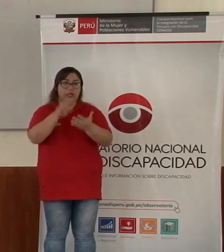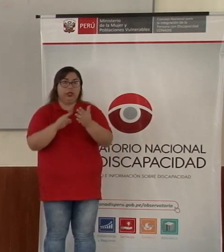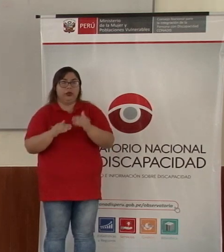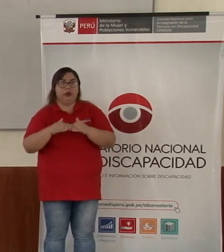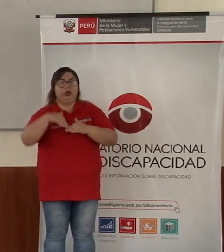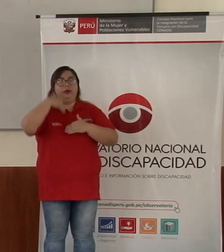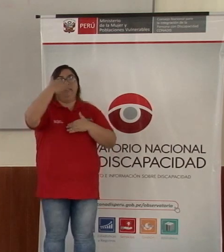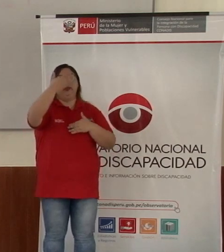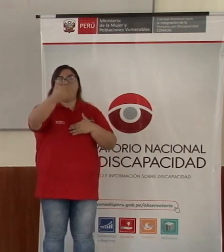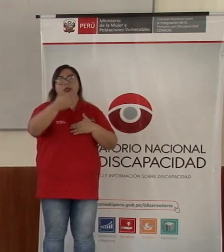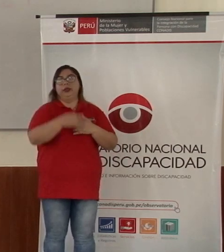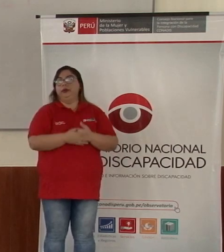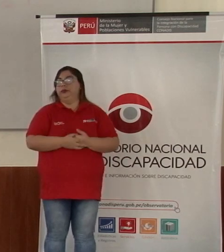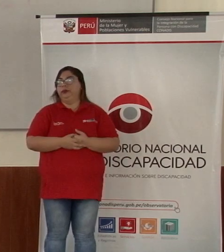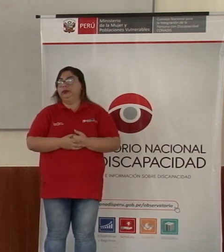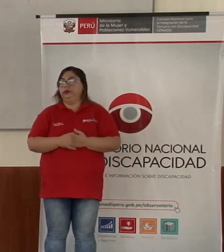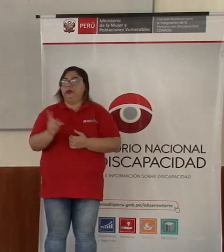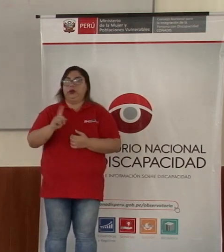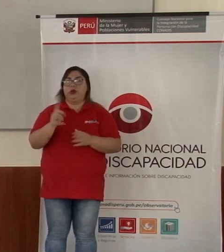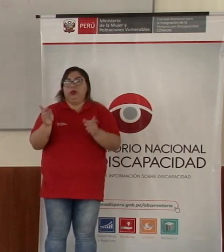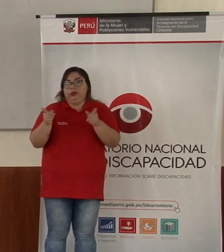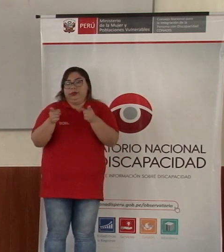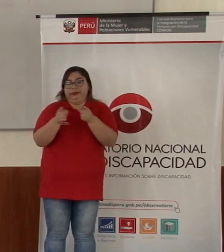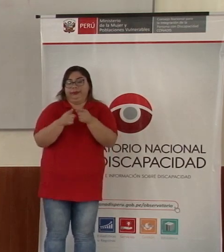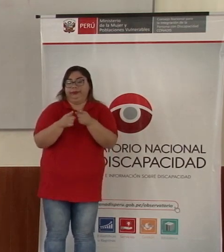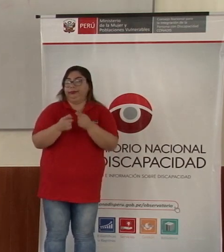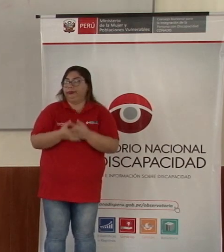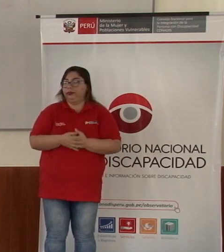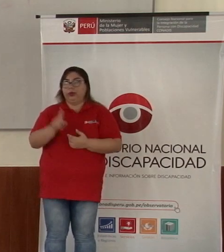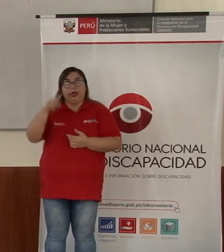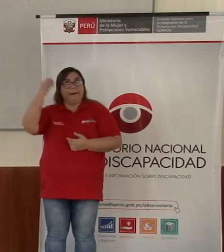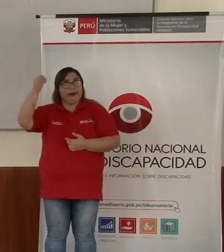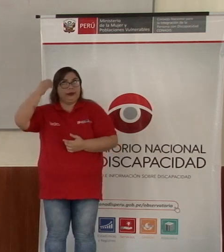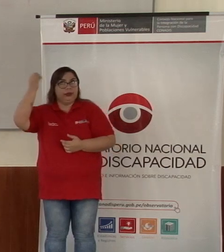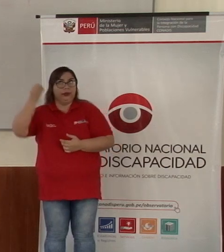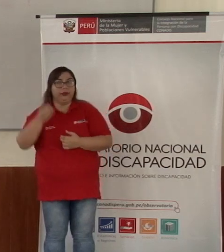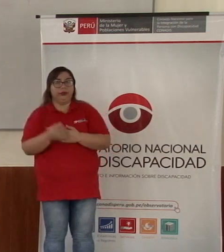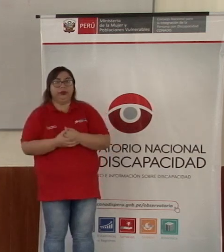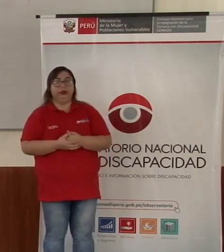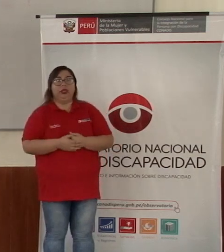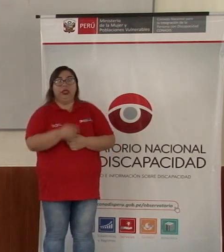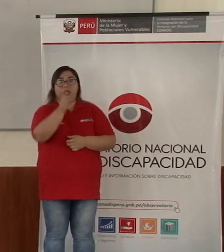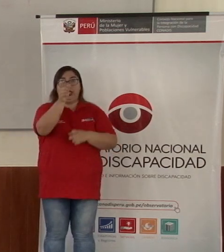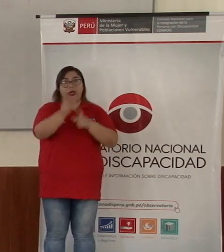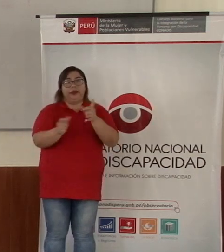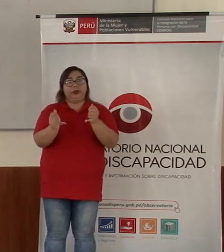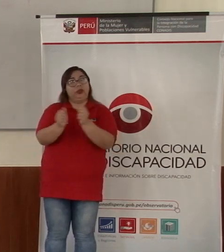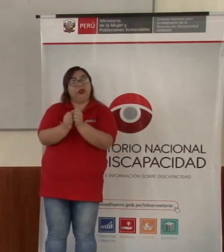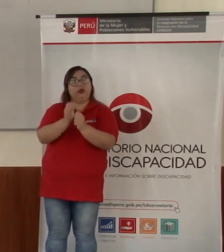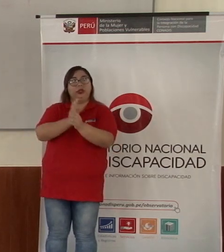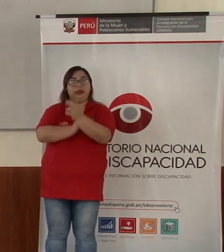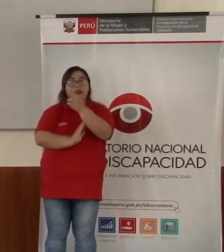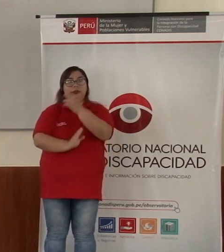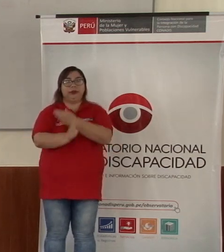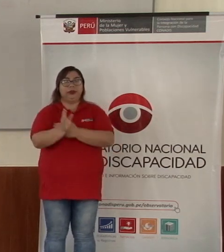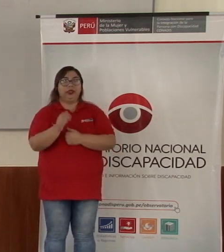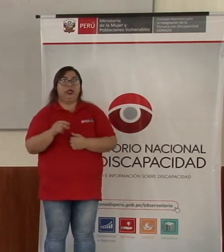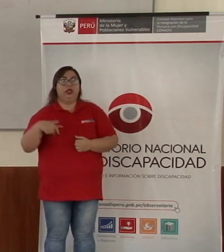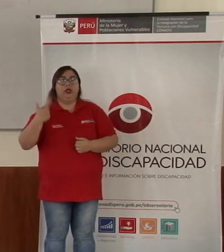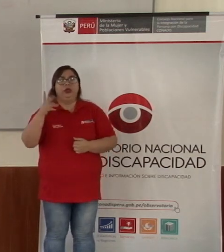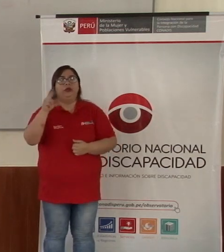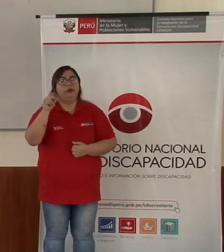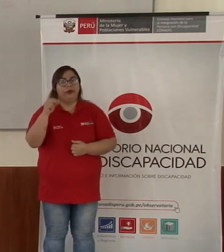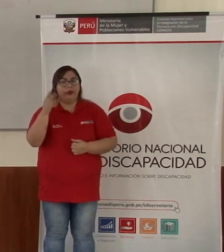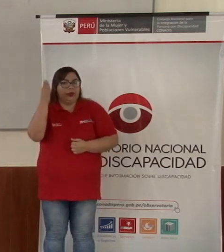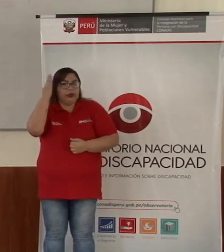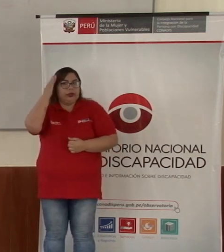allá, tenía una lectura bastante estrecha. Pensábamos que la persona con discapacidad no podía